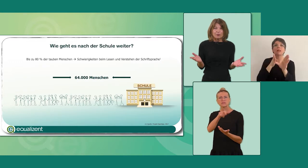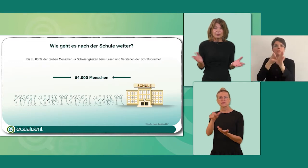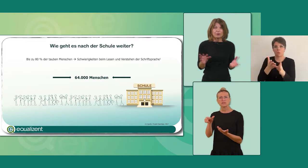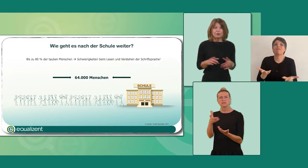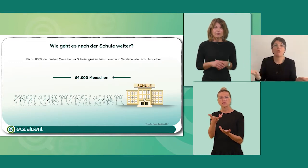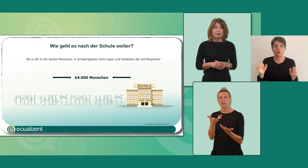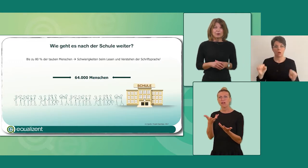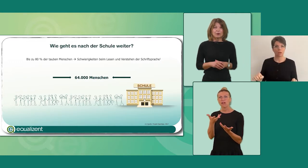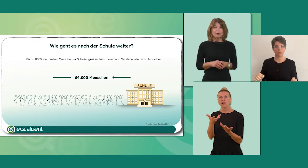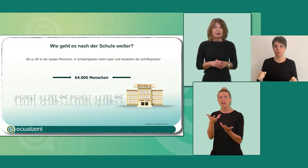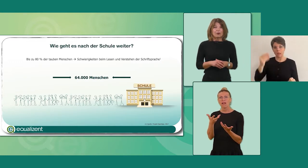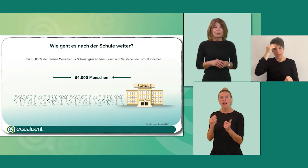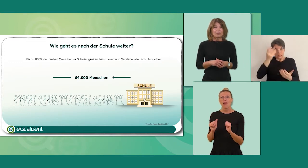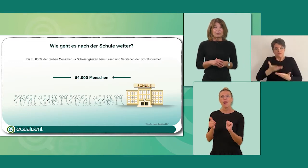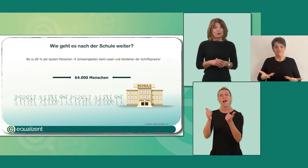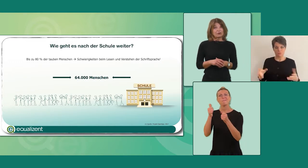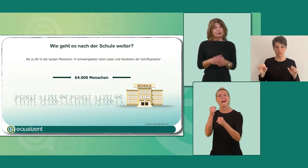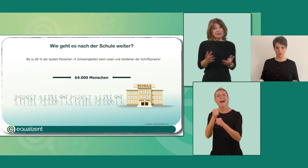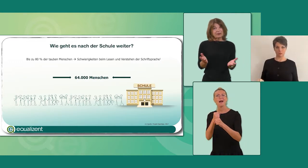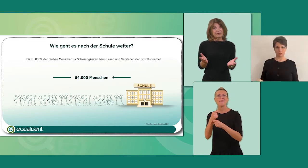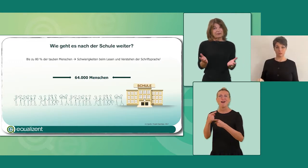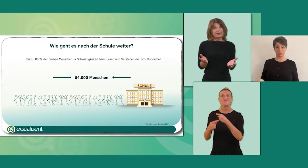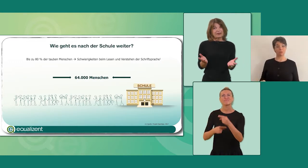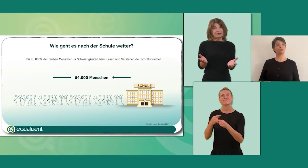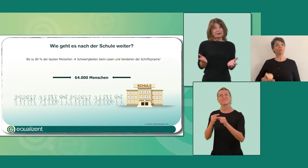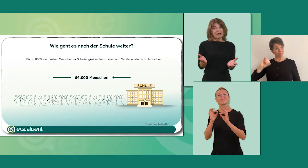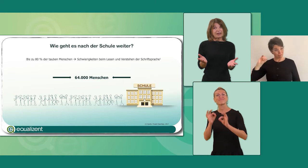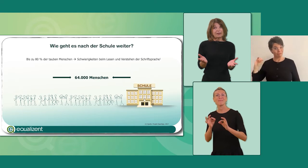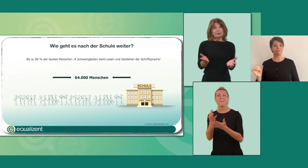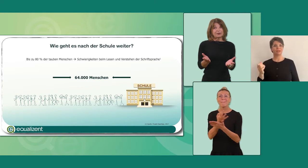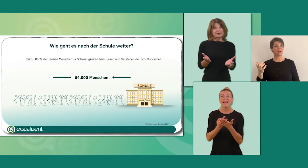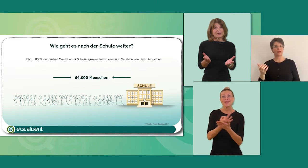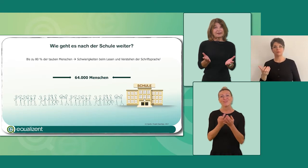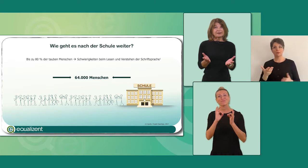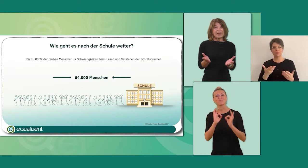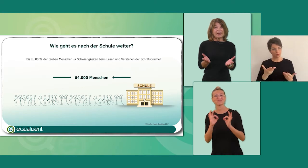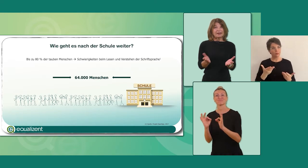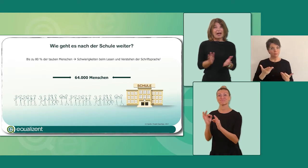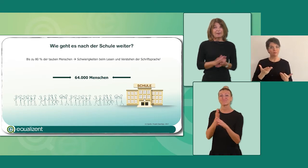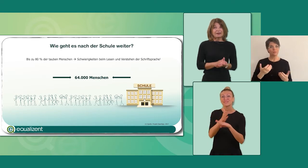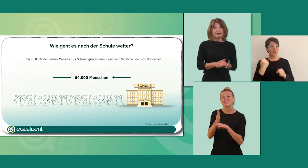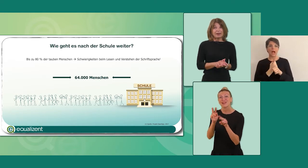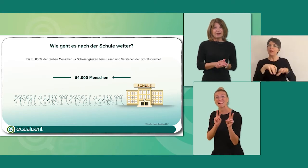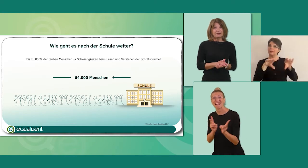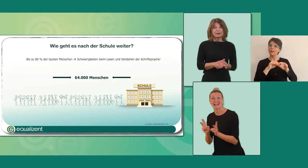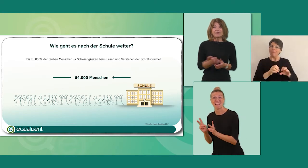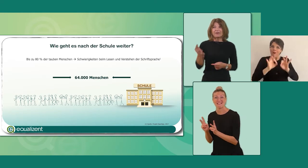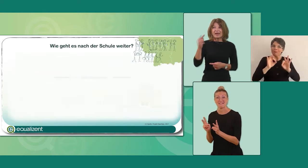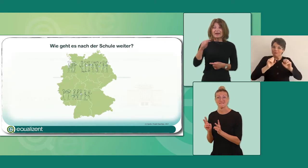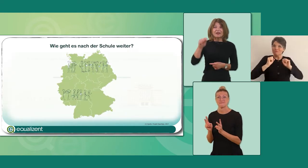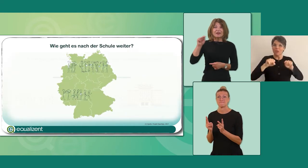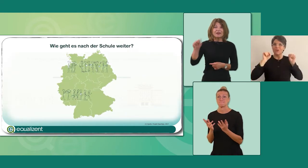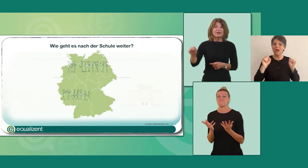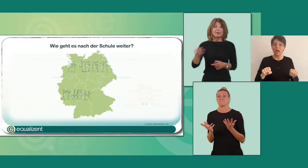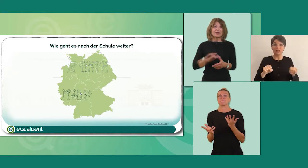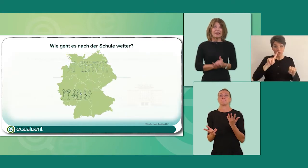überhaupt besuchen? Und wieder verlieren wir wahrscheinlich einen potenziellen Teil an Arbeitnehmerinnen